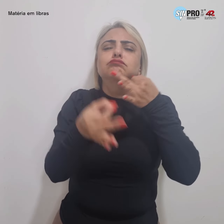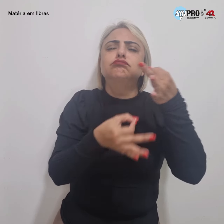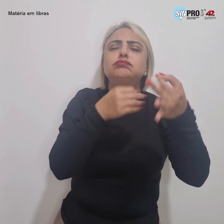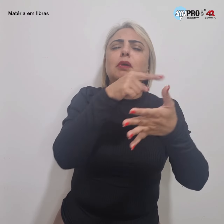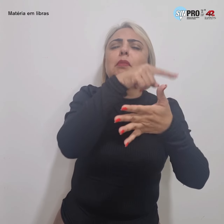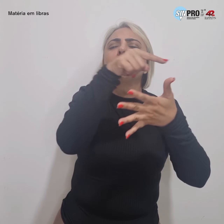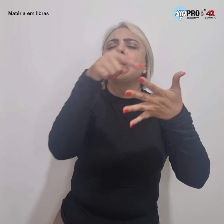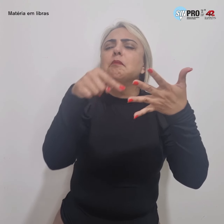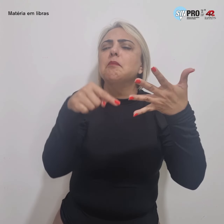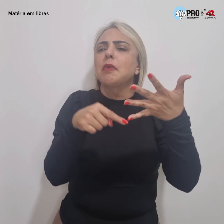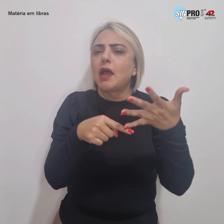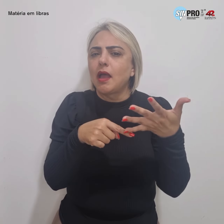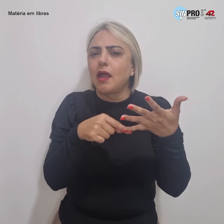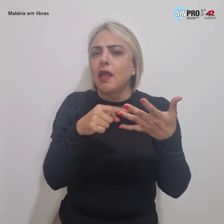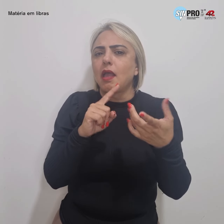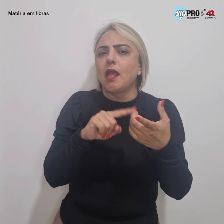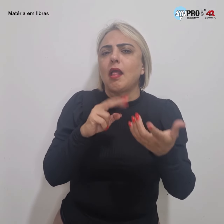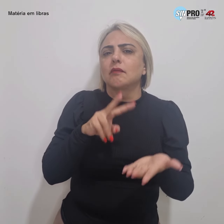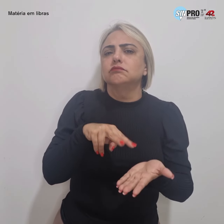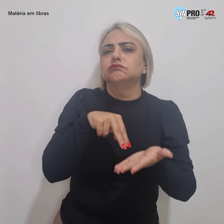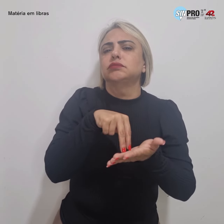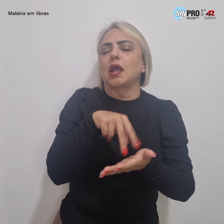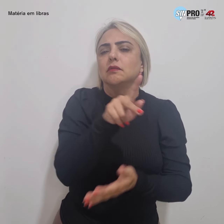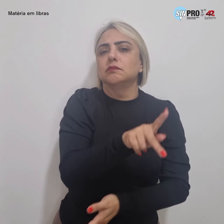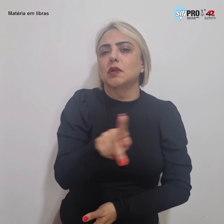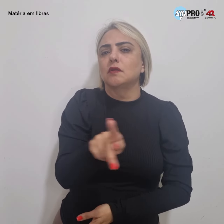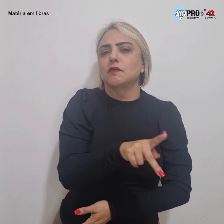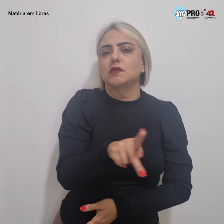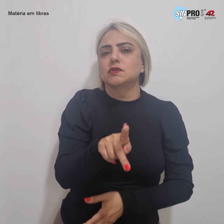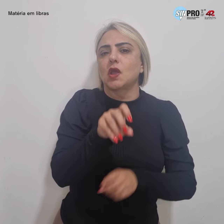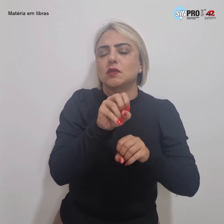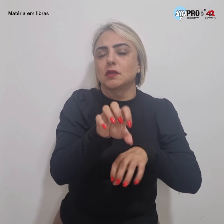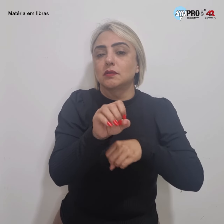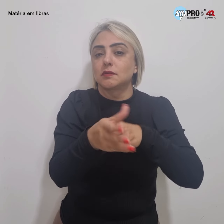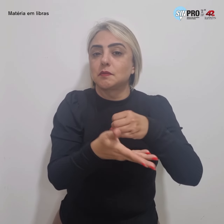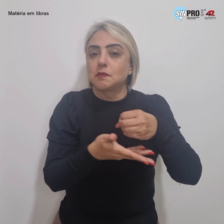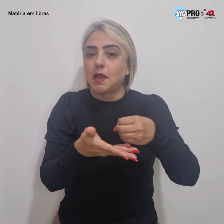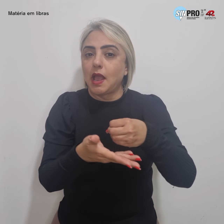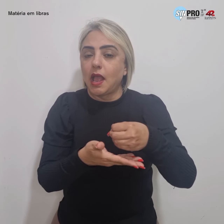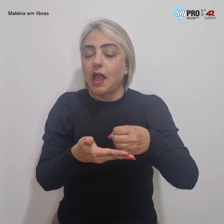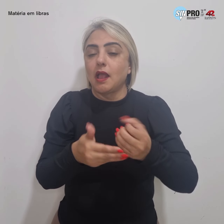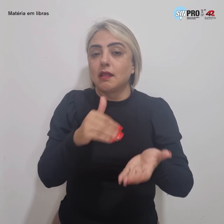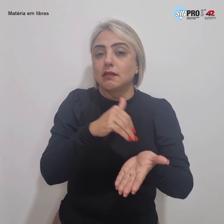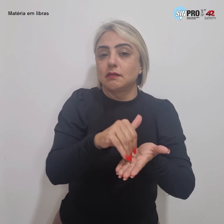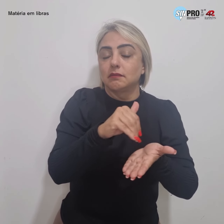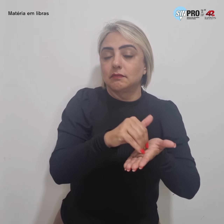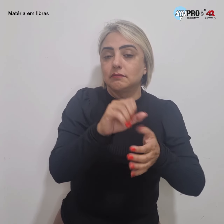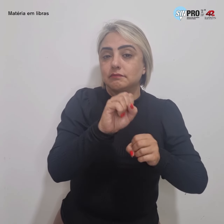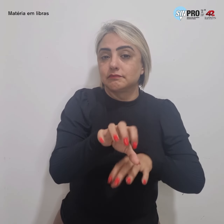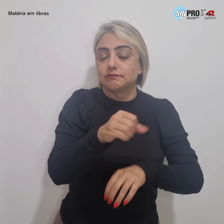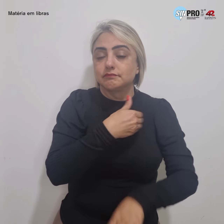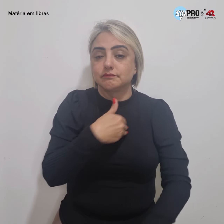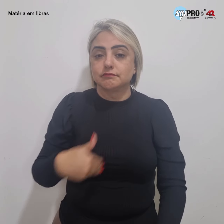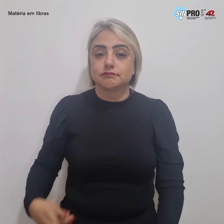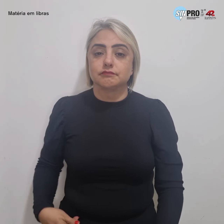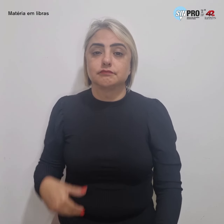sobre a questão posicional do professor de Educação Básica da Rede Pública de Ensino do Distrito